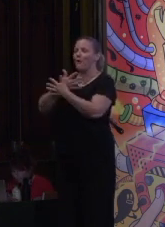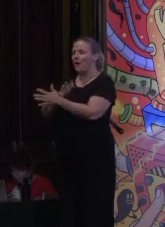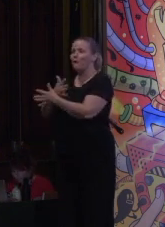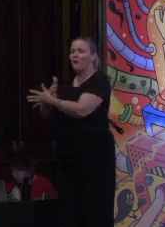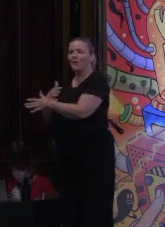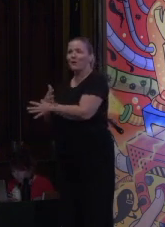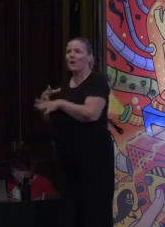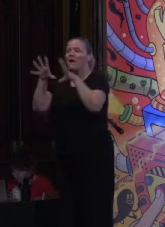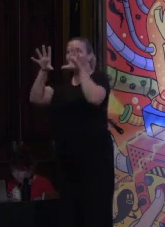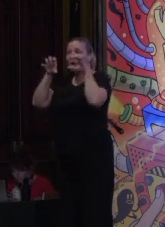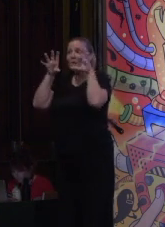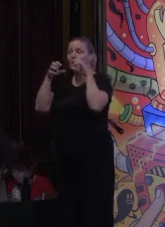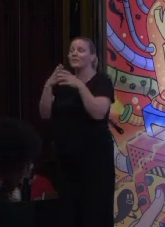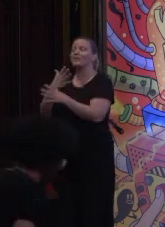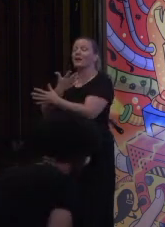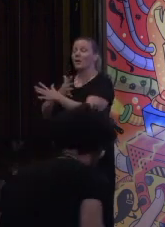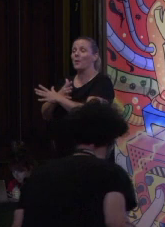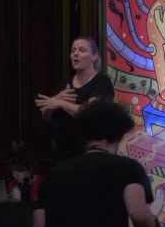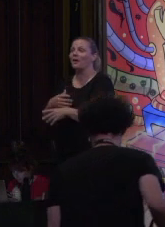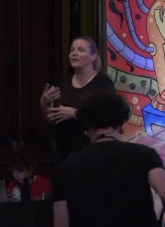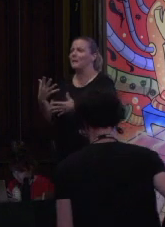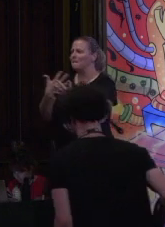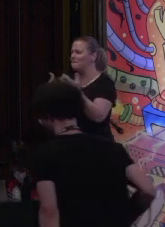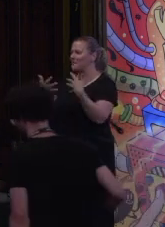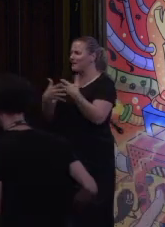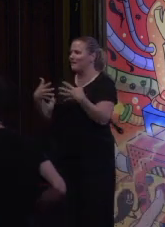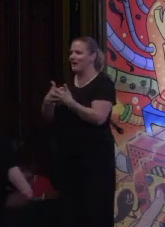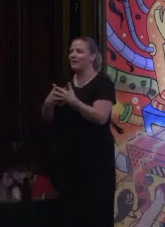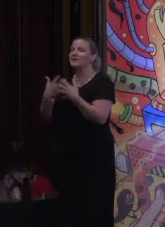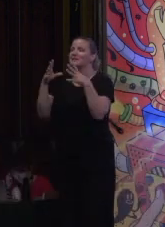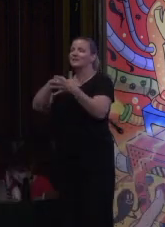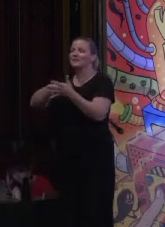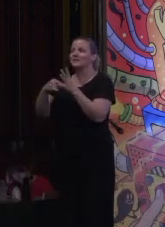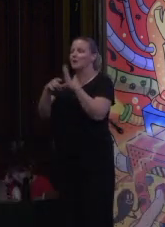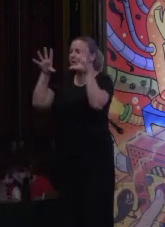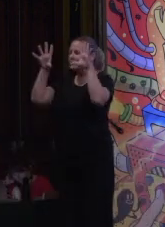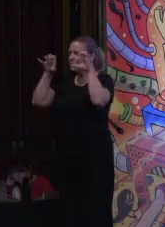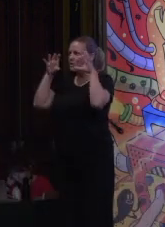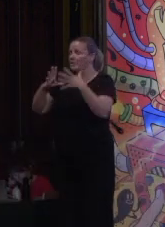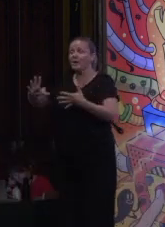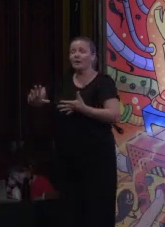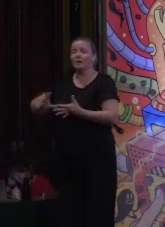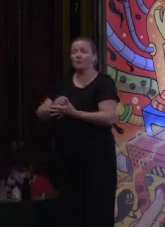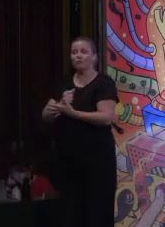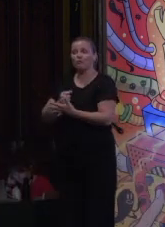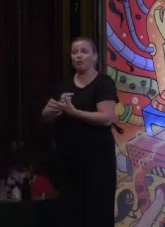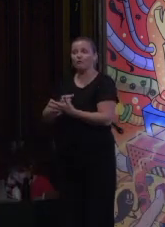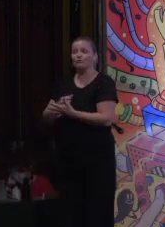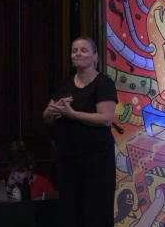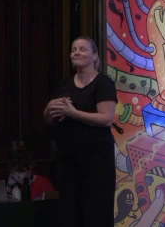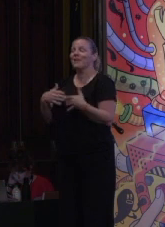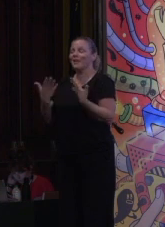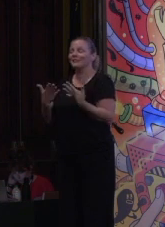de aprendizaje, mezclándolos y uniéndolos todos para hacerlos más intuitivos a través de un diseño que hace esto, de